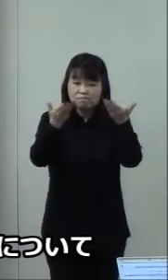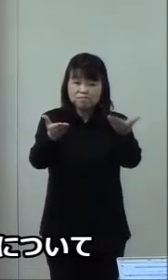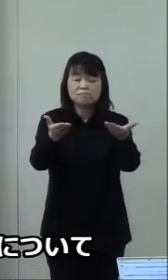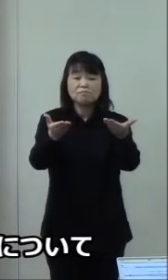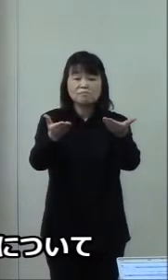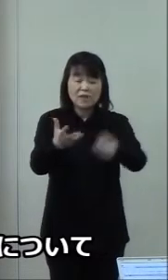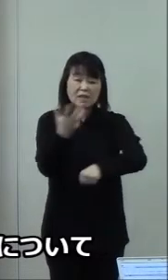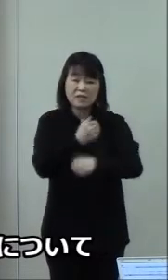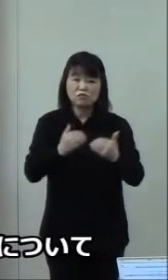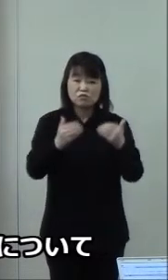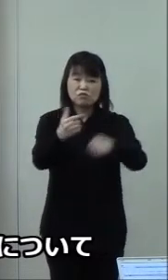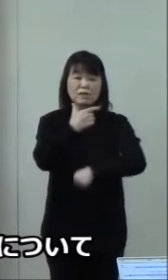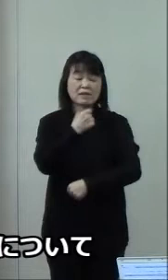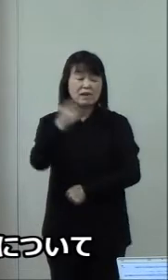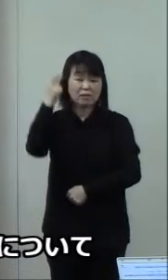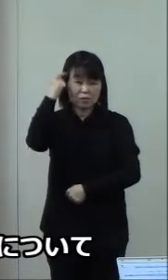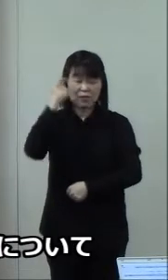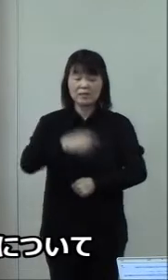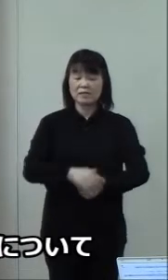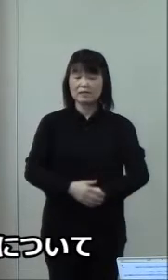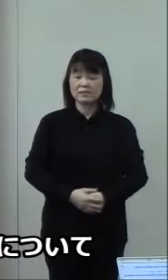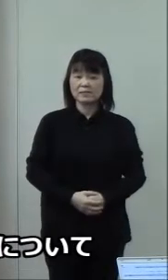えておるところであります。